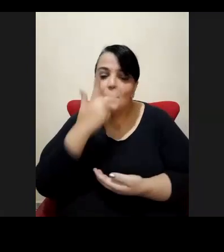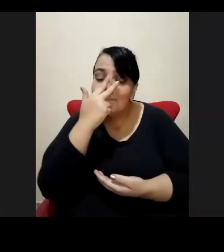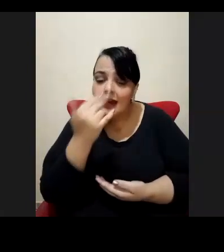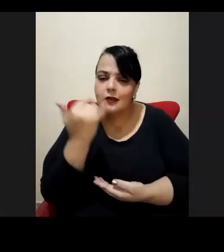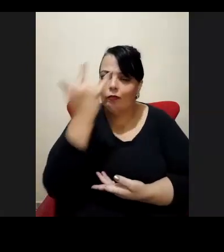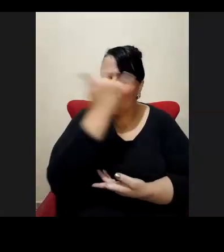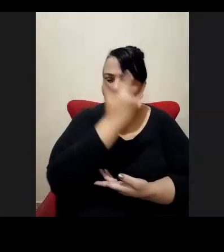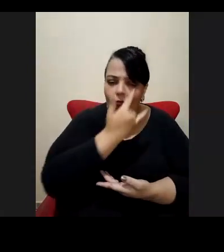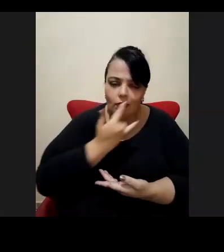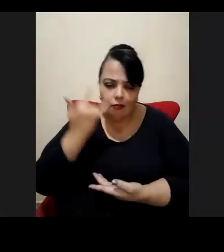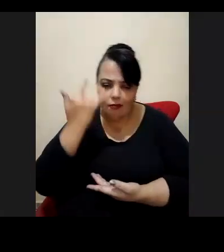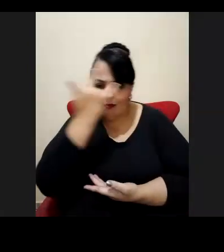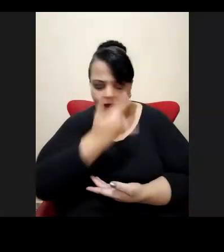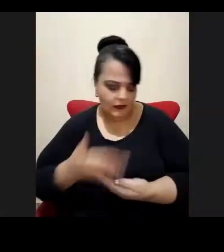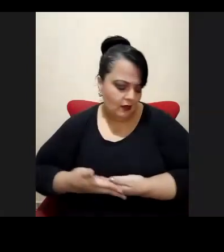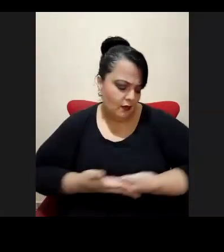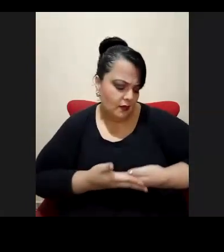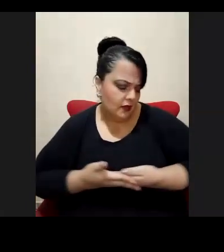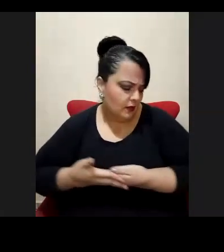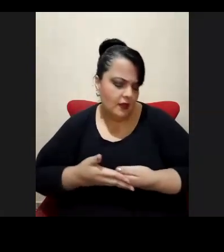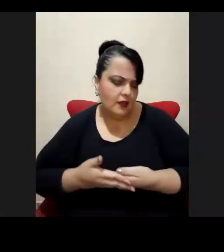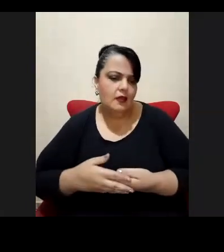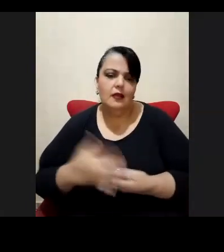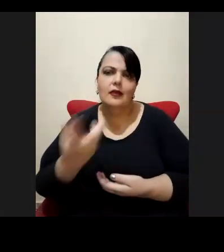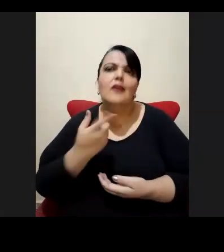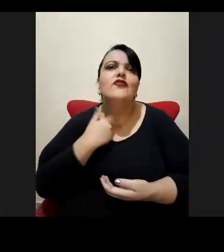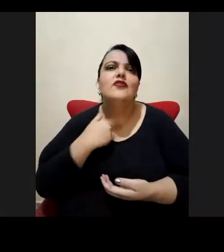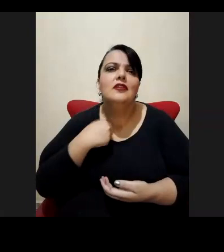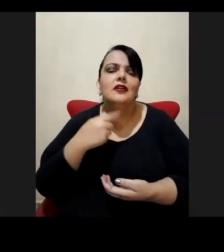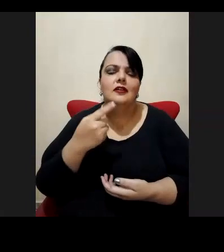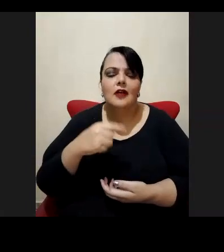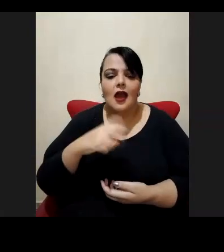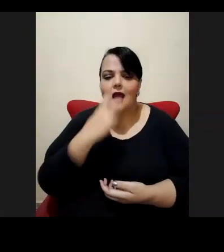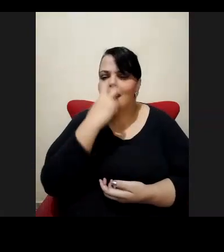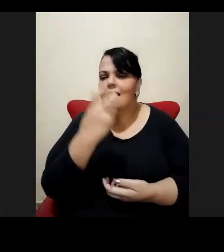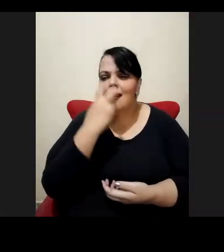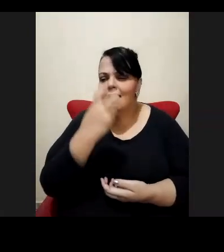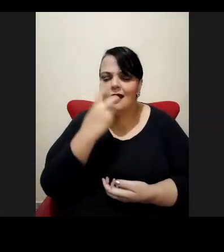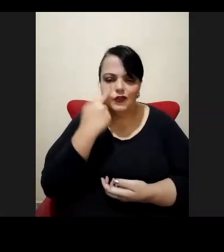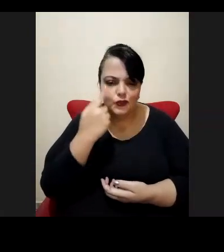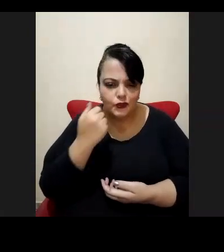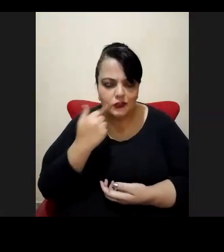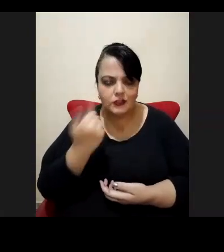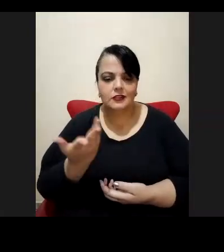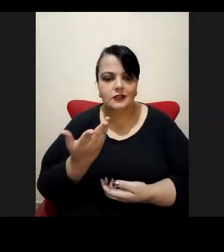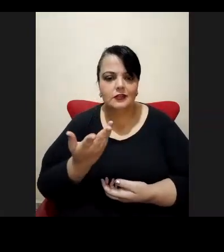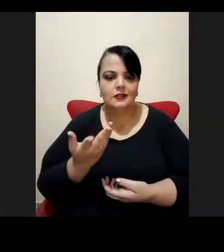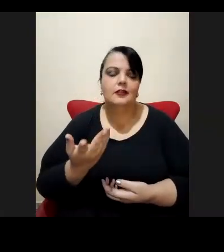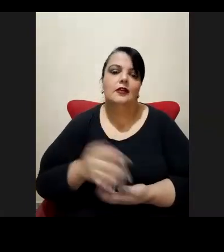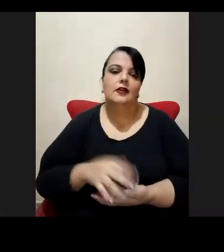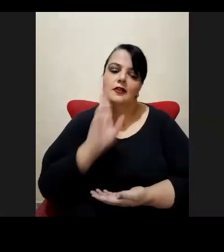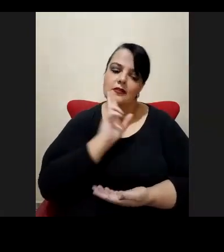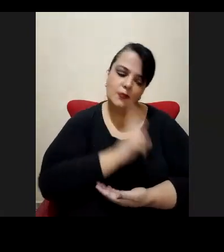alguma coisa, ele abre a boca e chora até ser atendido no seu desejo. Mas algumas vezes esse bebê